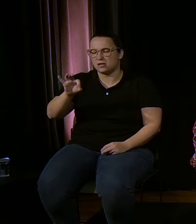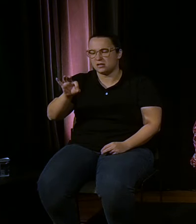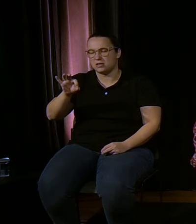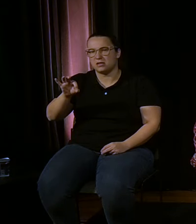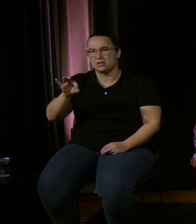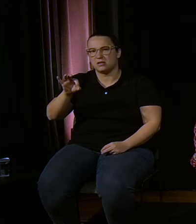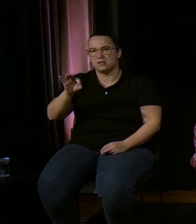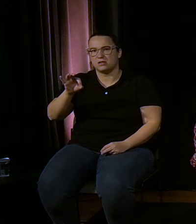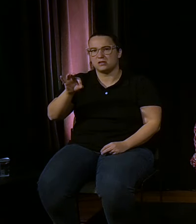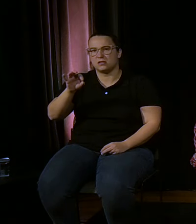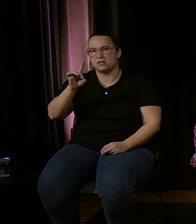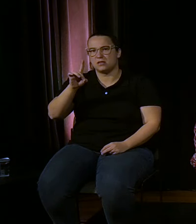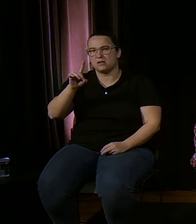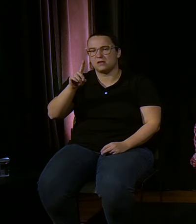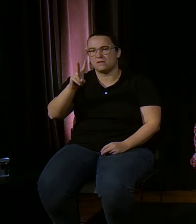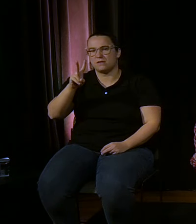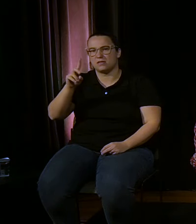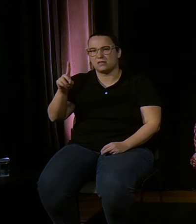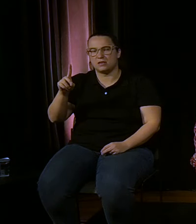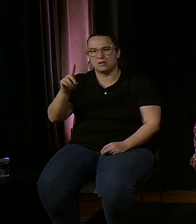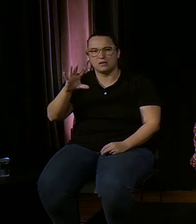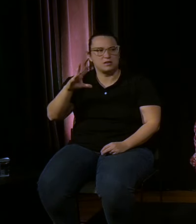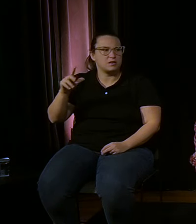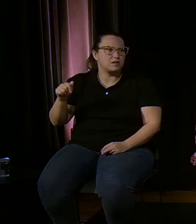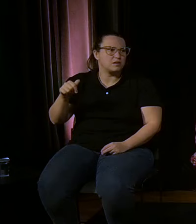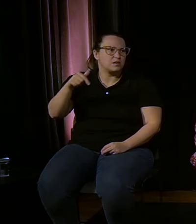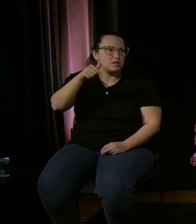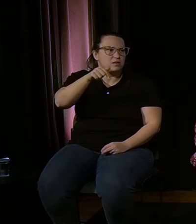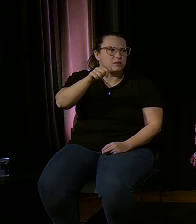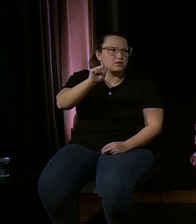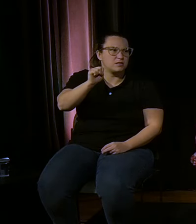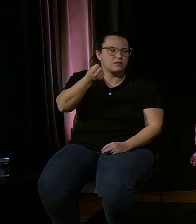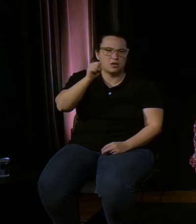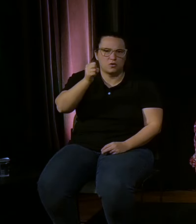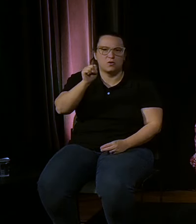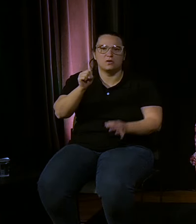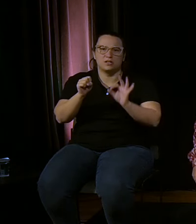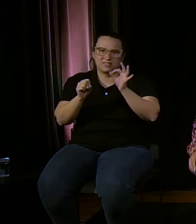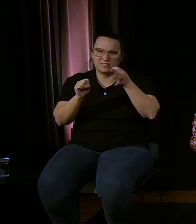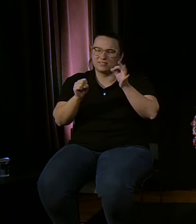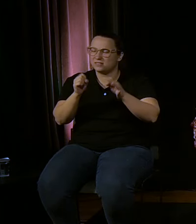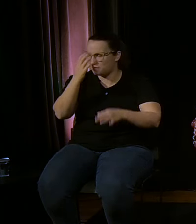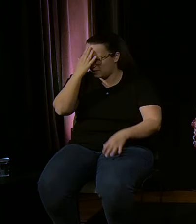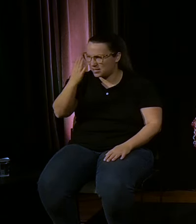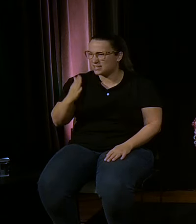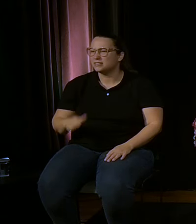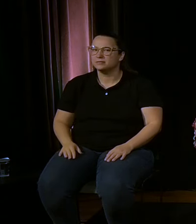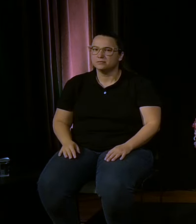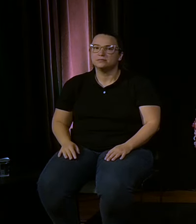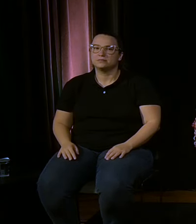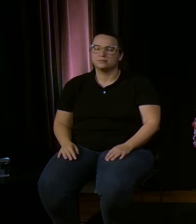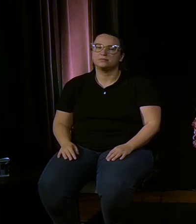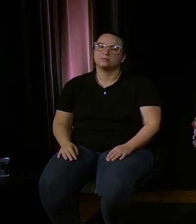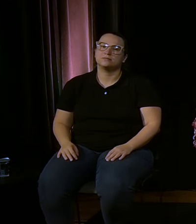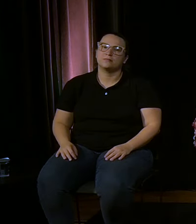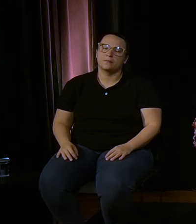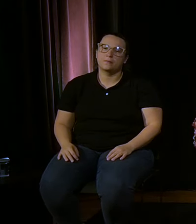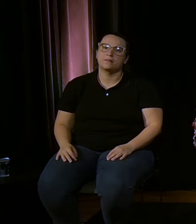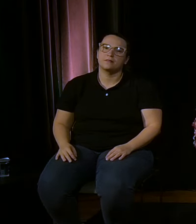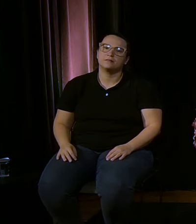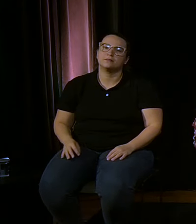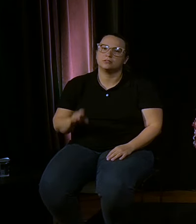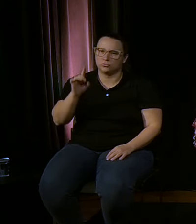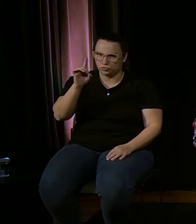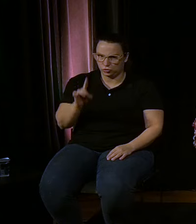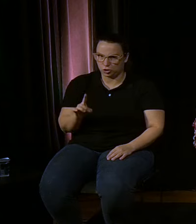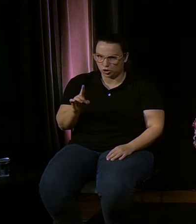Tá no DVD que o Afro Carioca fez. 78, obrigado. Obrigado. É um filme dirigido por um diretor